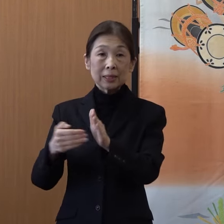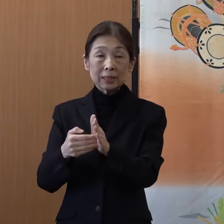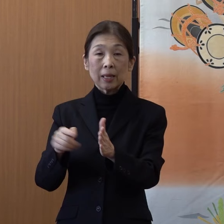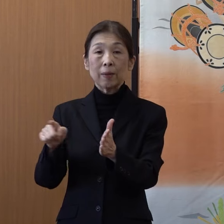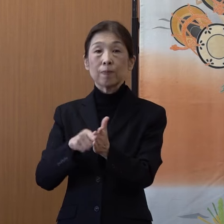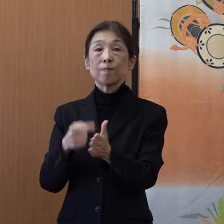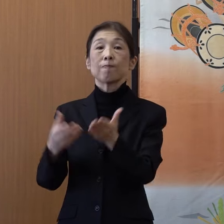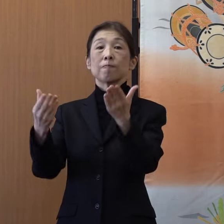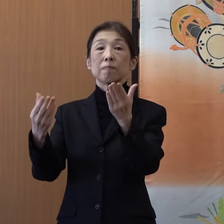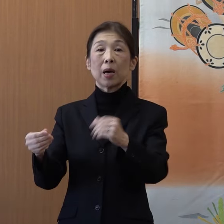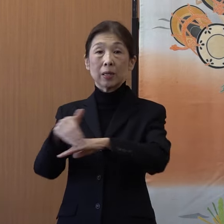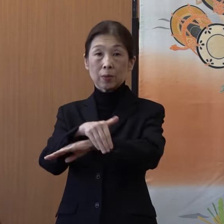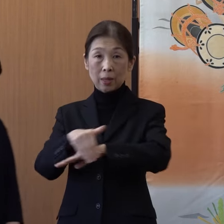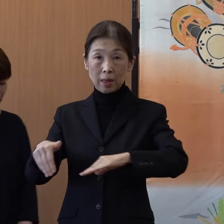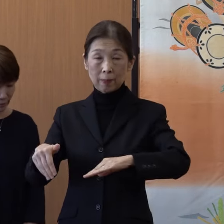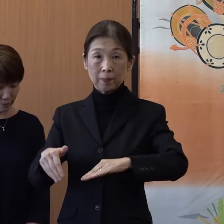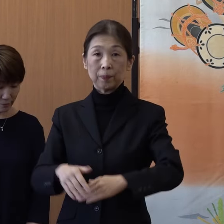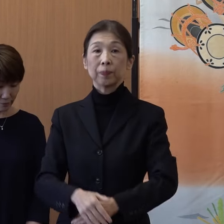たします。